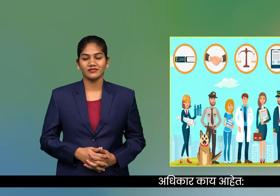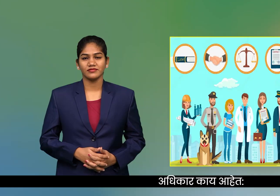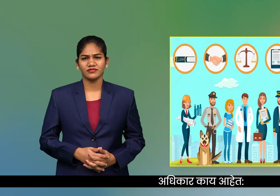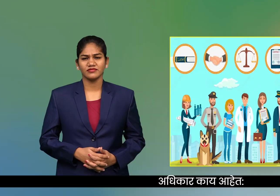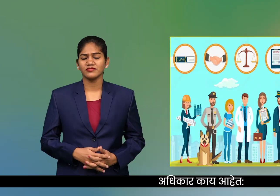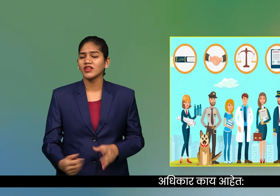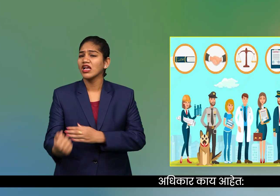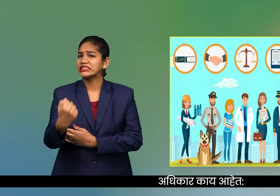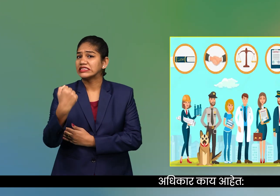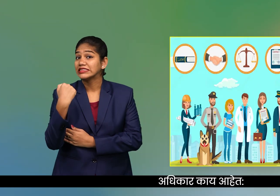अधिकार काय आहेत?